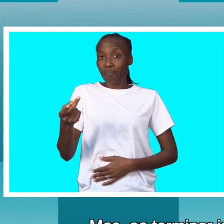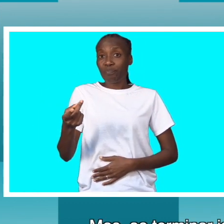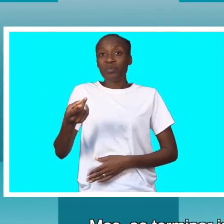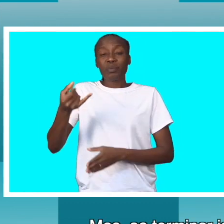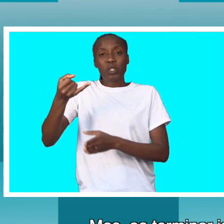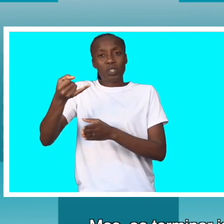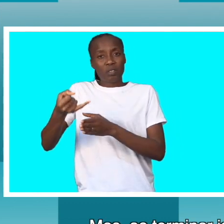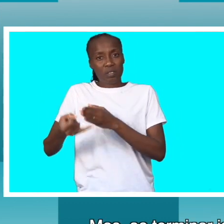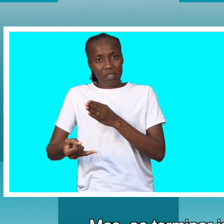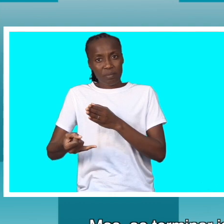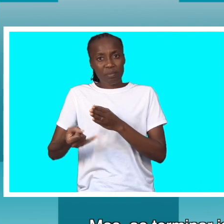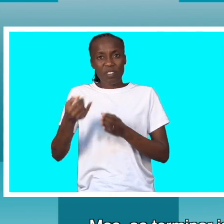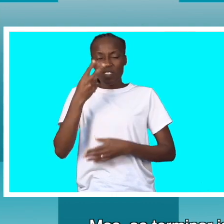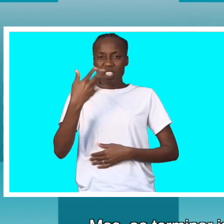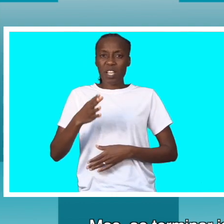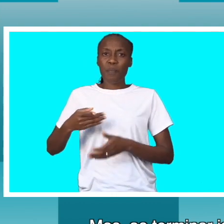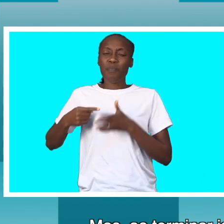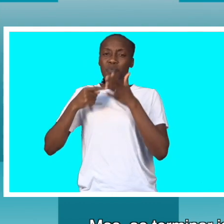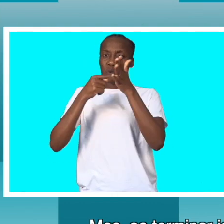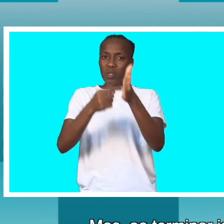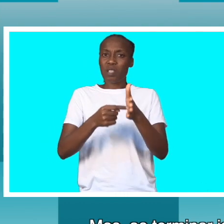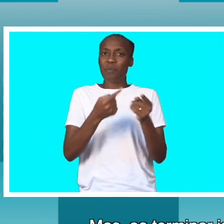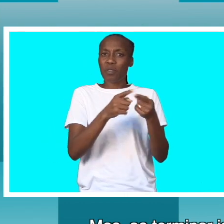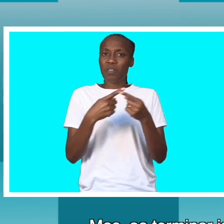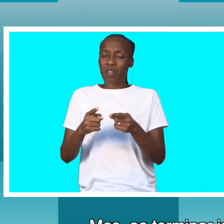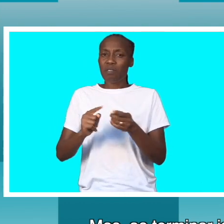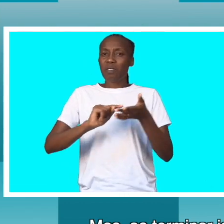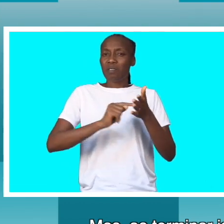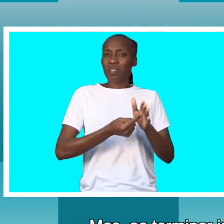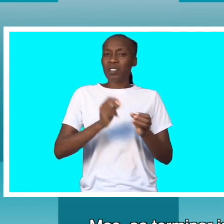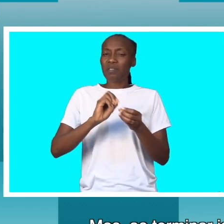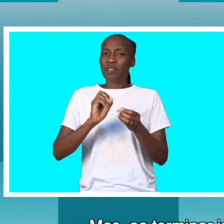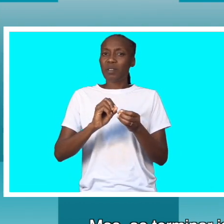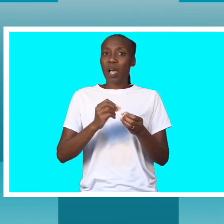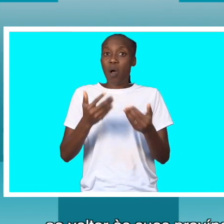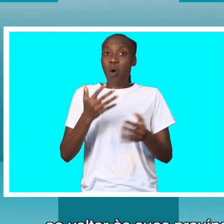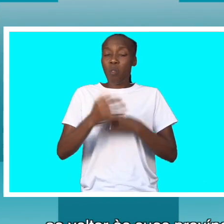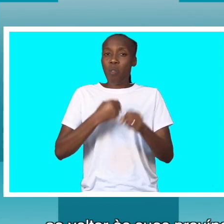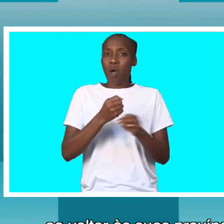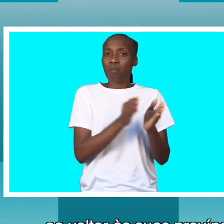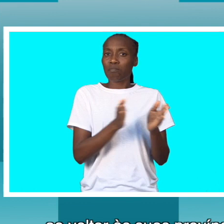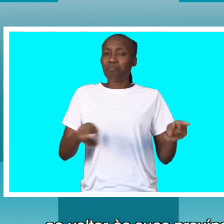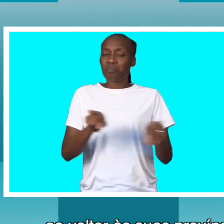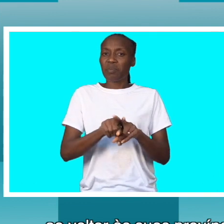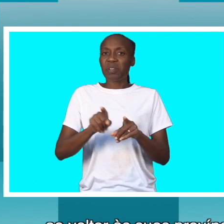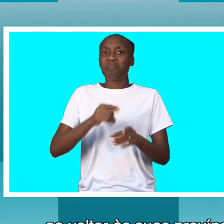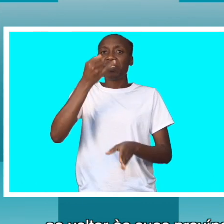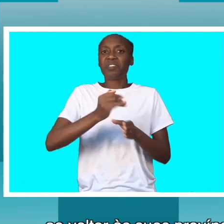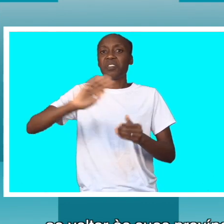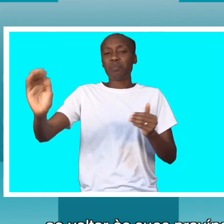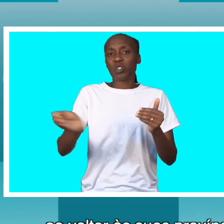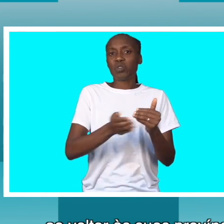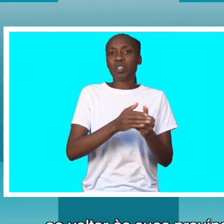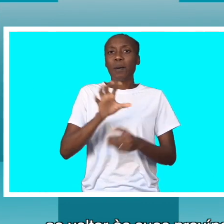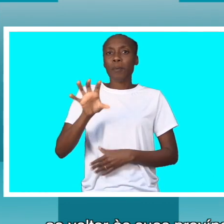Mas visto que ao terminar isto, e nós já vimos esses zeros várias vezes, e acredito que vai ser o mesmo este ano, ao terminar isto, voltarão às suas